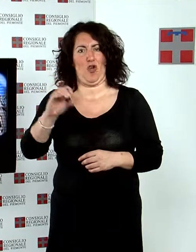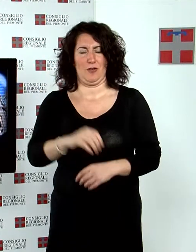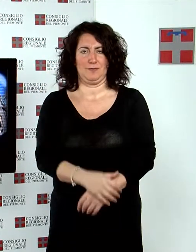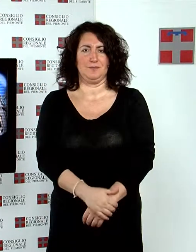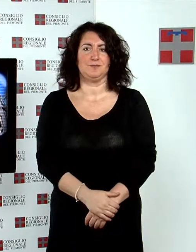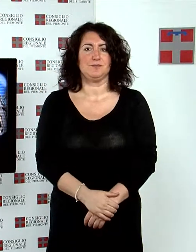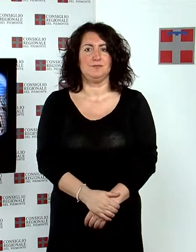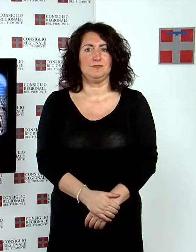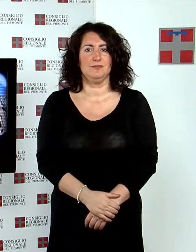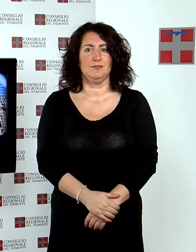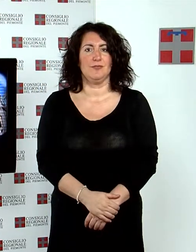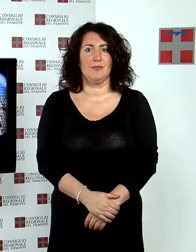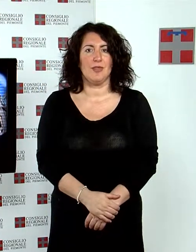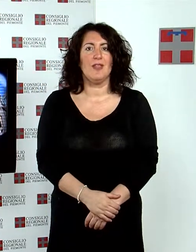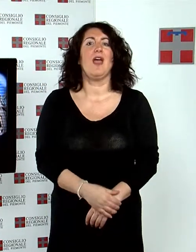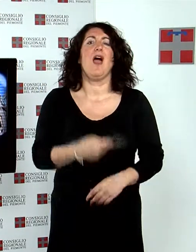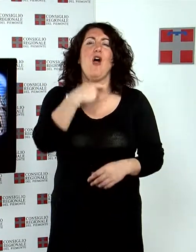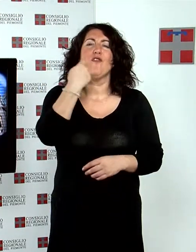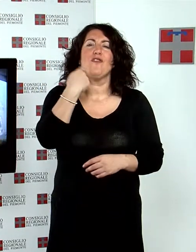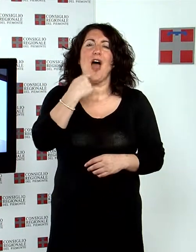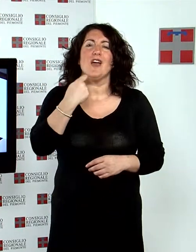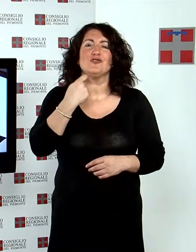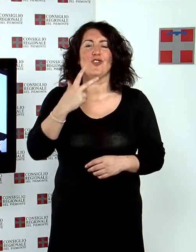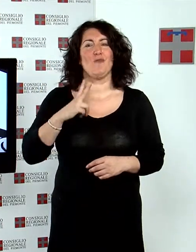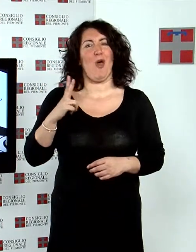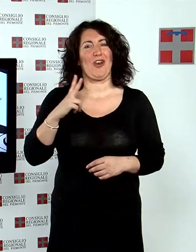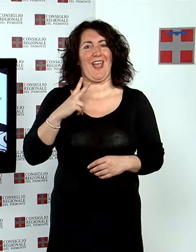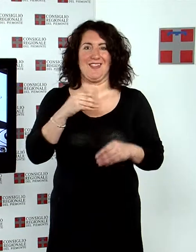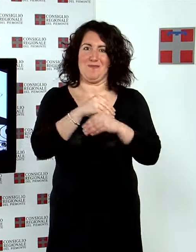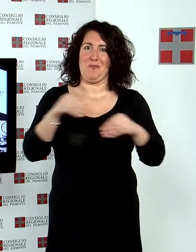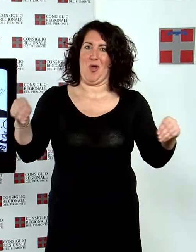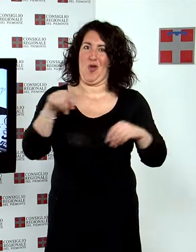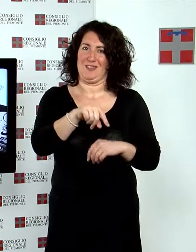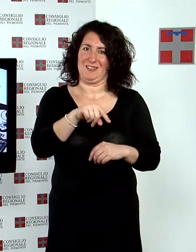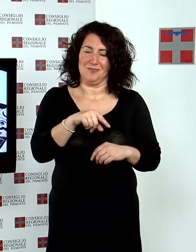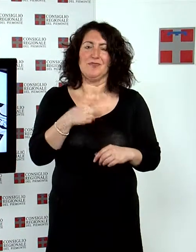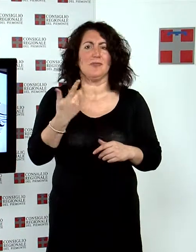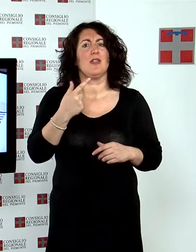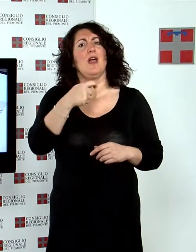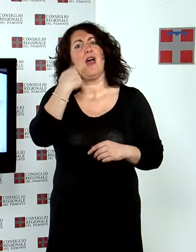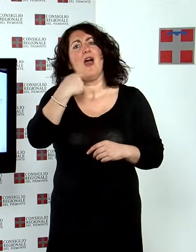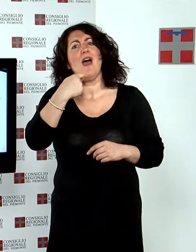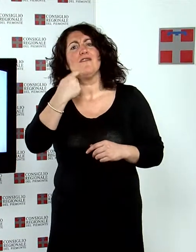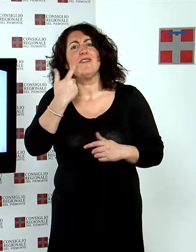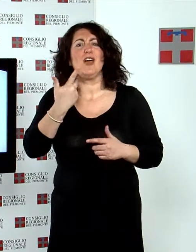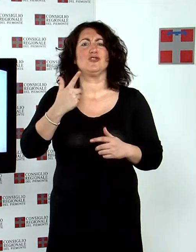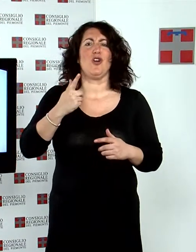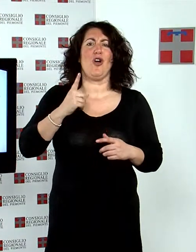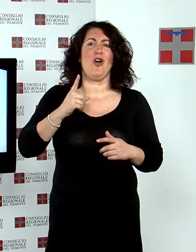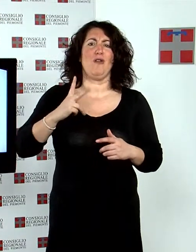Mostra il fascino borghese. Il fascino borghese della fotografia, politica, costume e società dell'archivio fotografico del